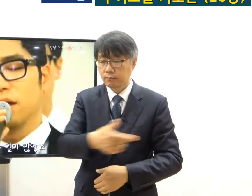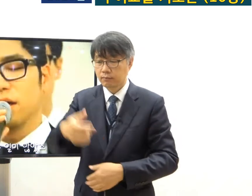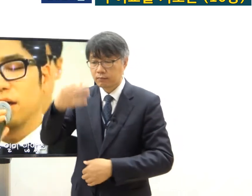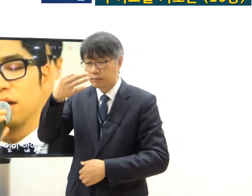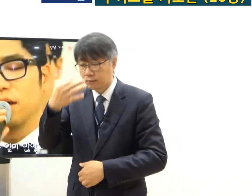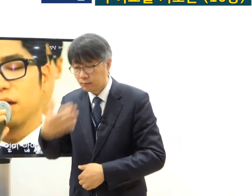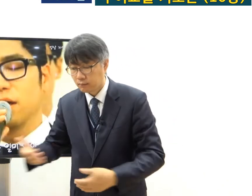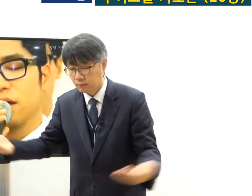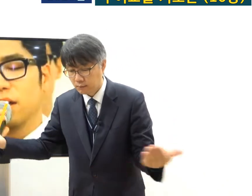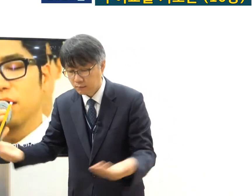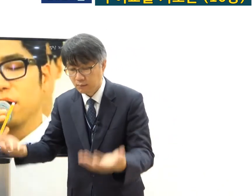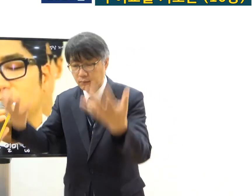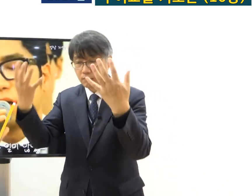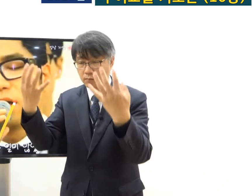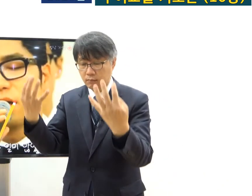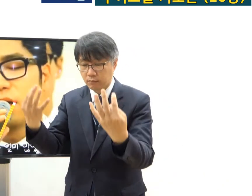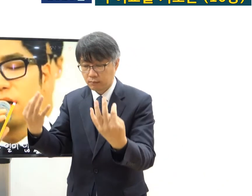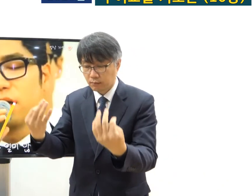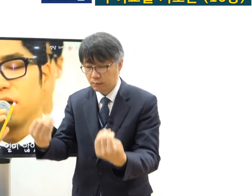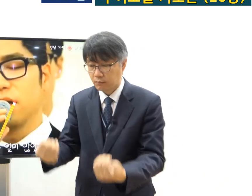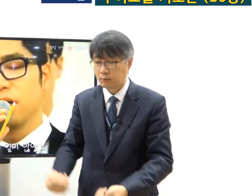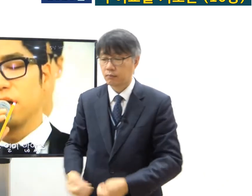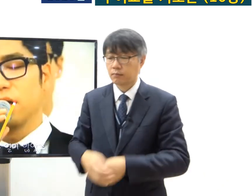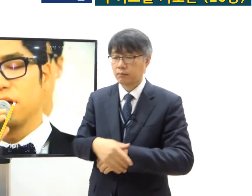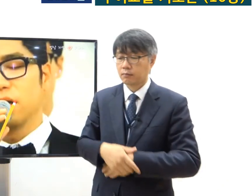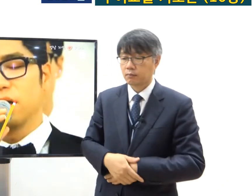너무 힘든 일이 많았죠.